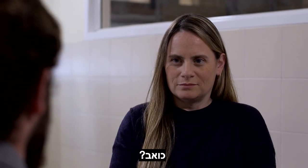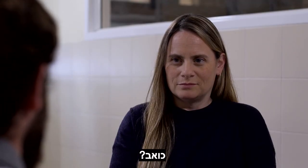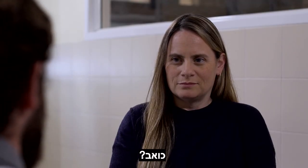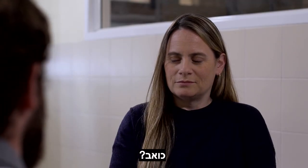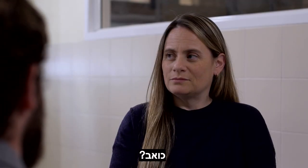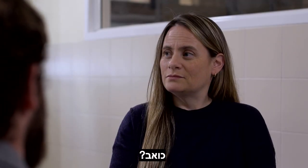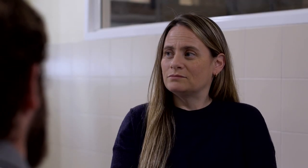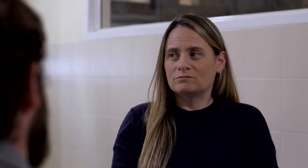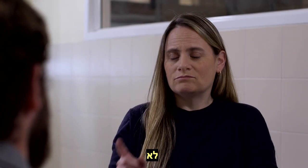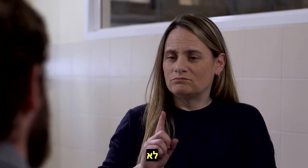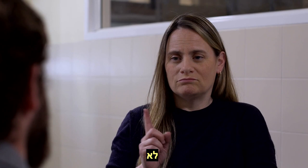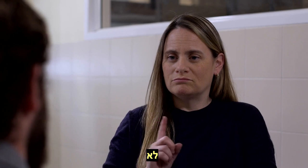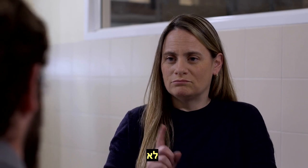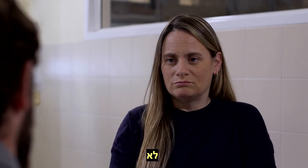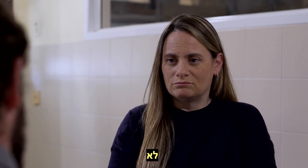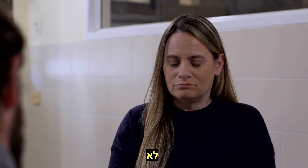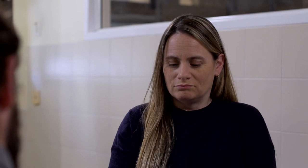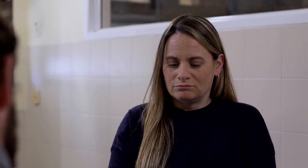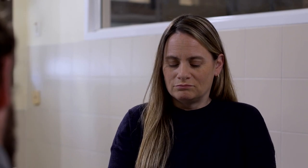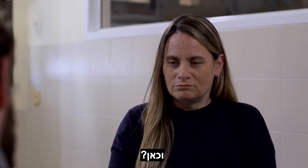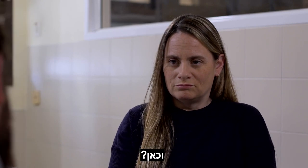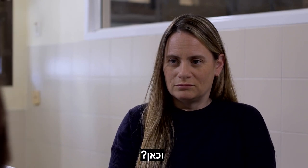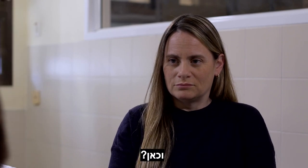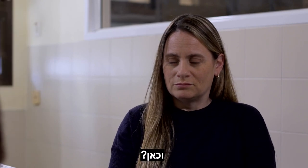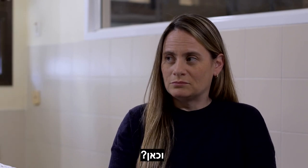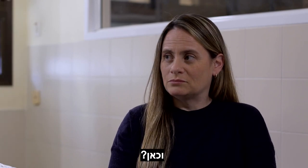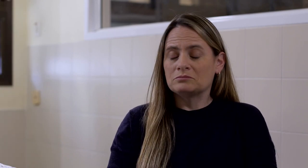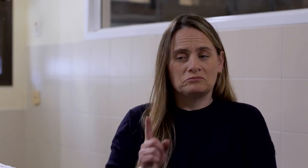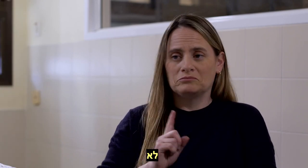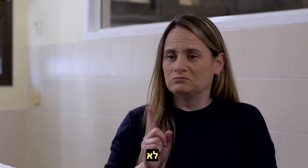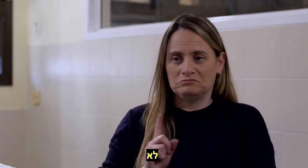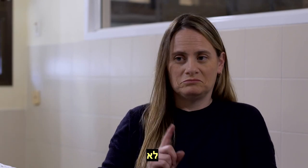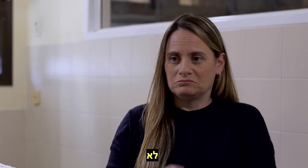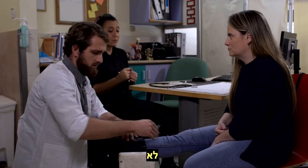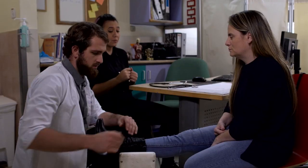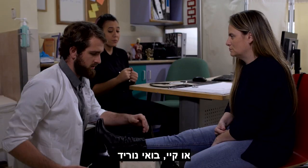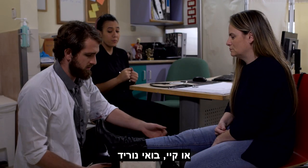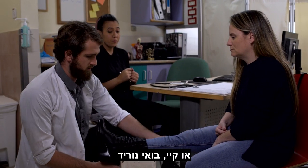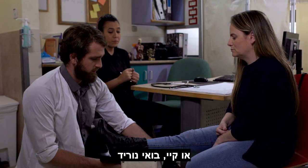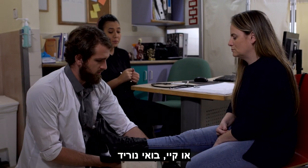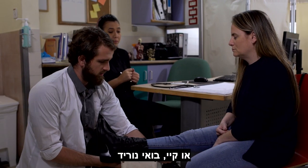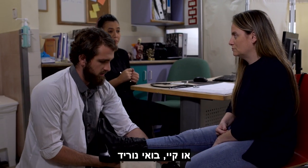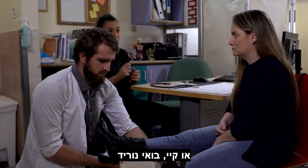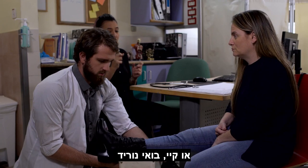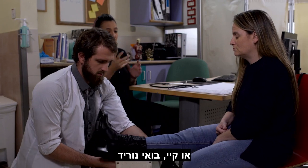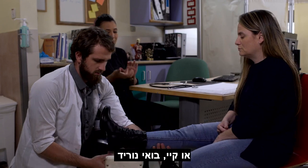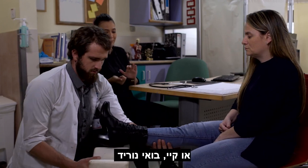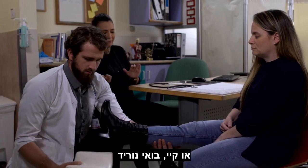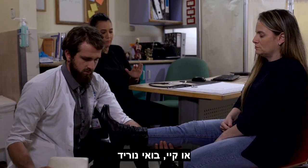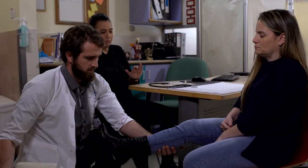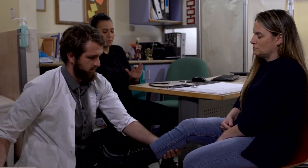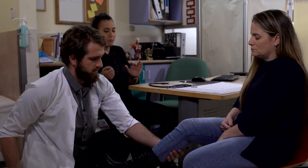זה כואב? לא. וכאן? לא. אוקיי. בואי נוריד.